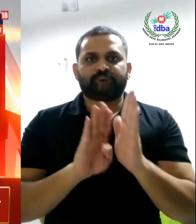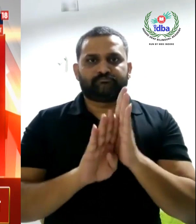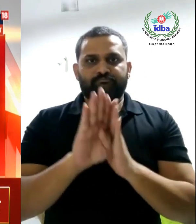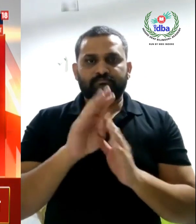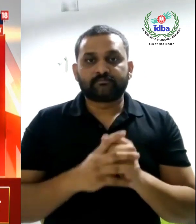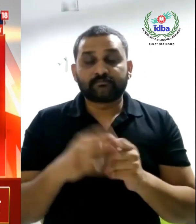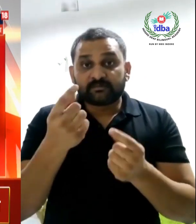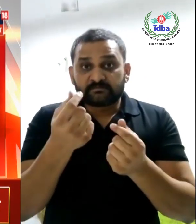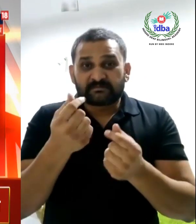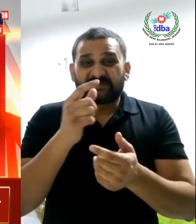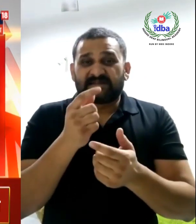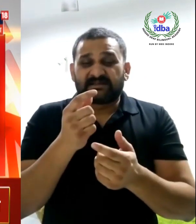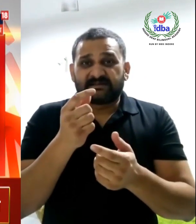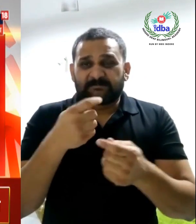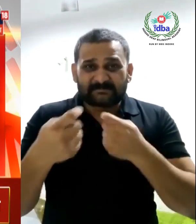आर्थिक क्षेत्र की चुनौतियों को